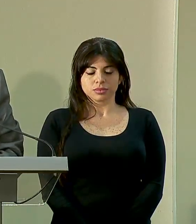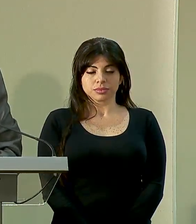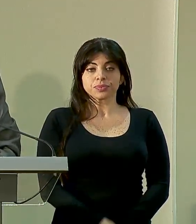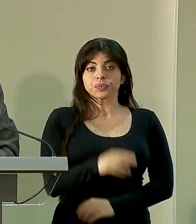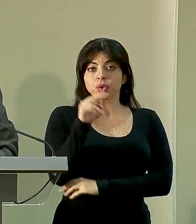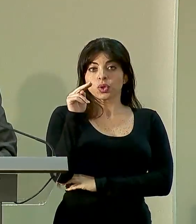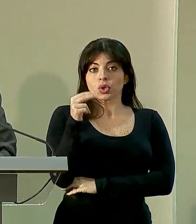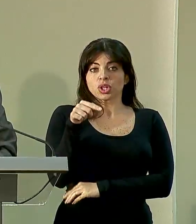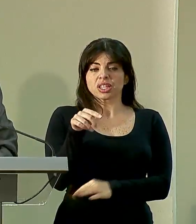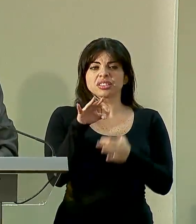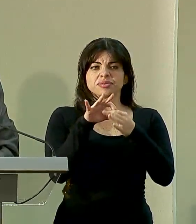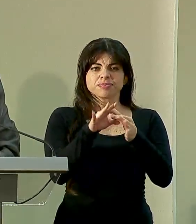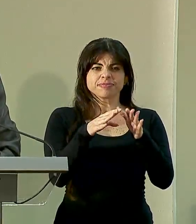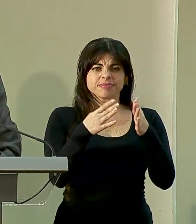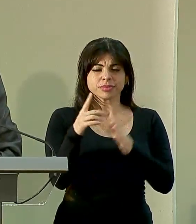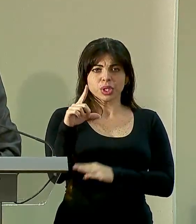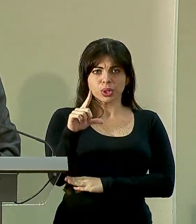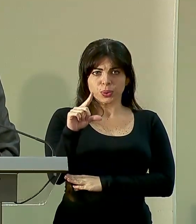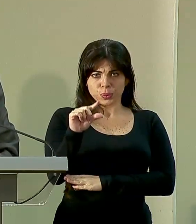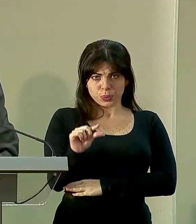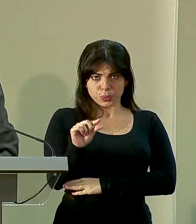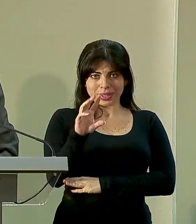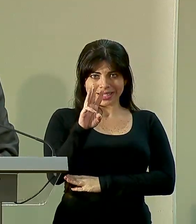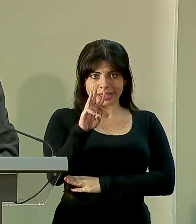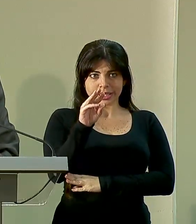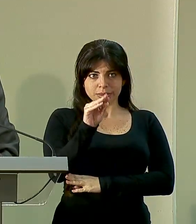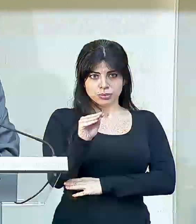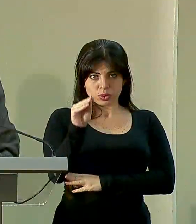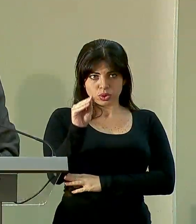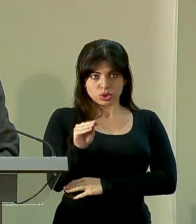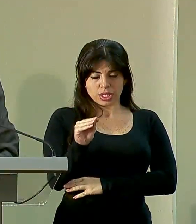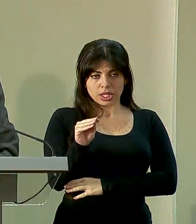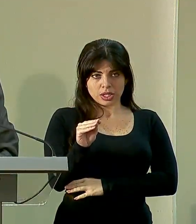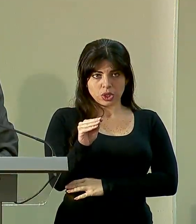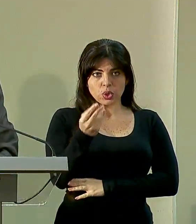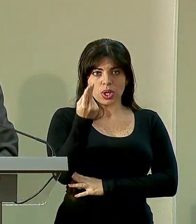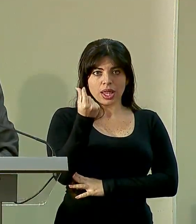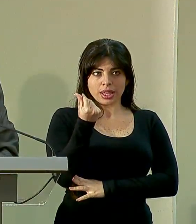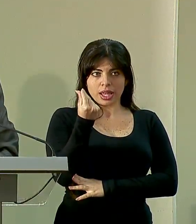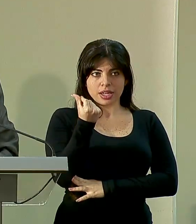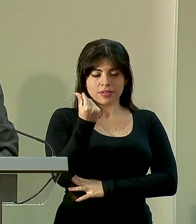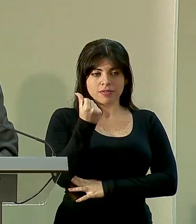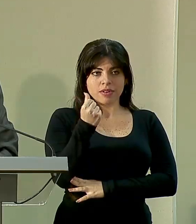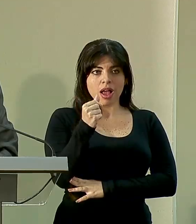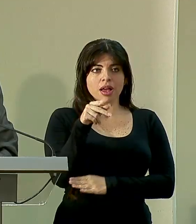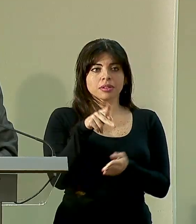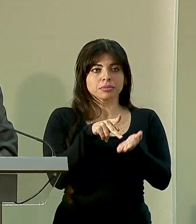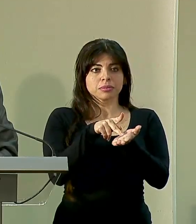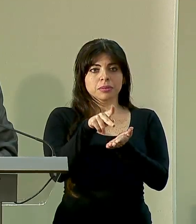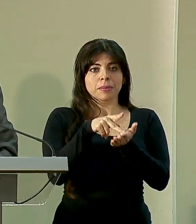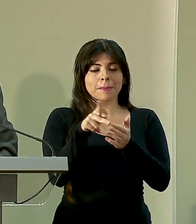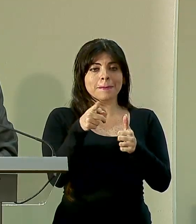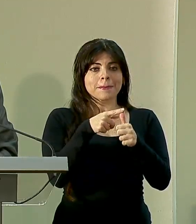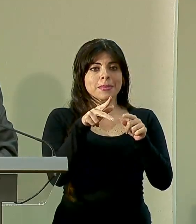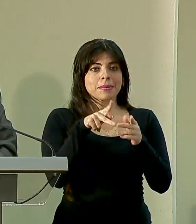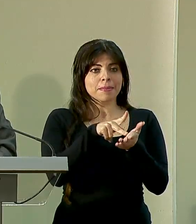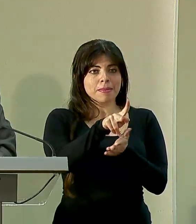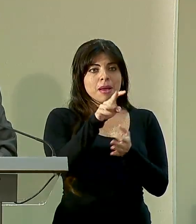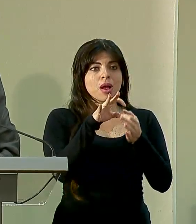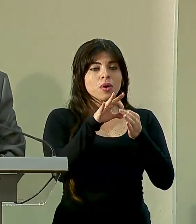La noticia tiene que ver con una rebaja de un 6% en la tarifa de las primas de riesgo del